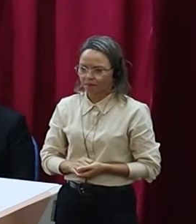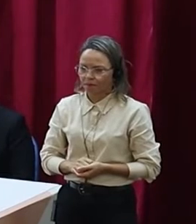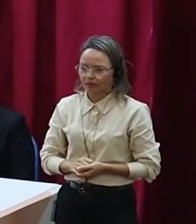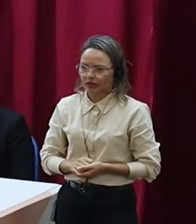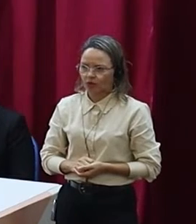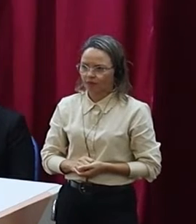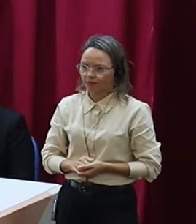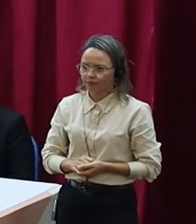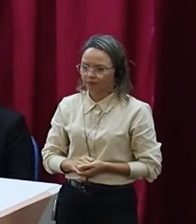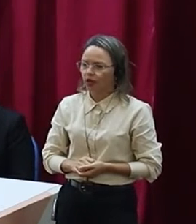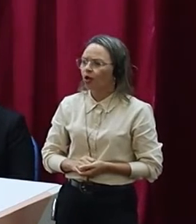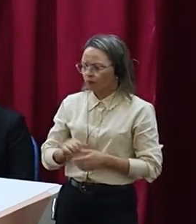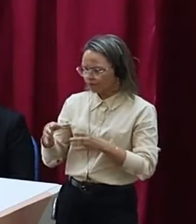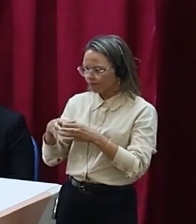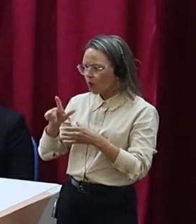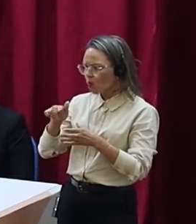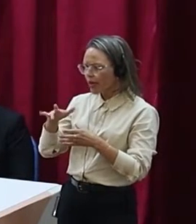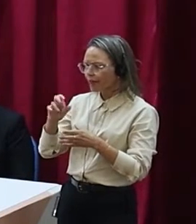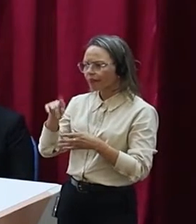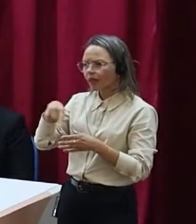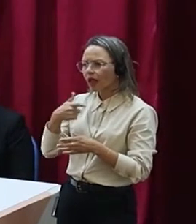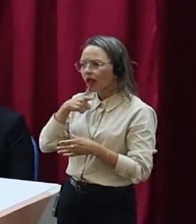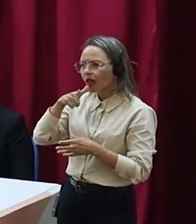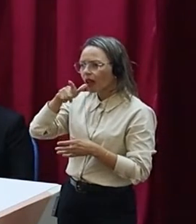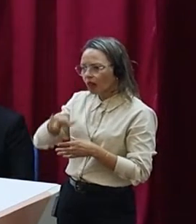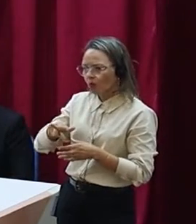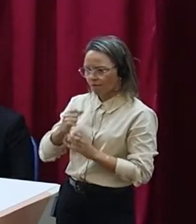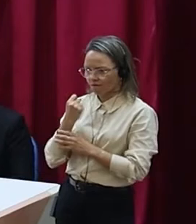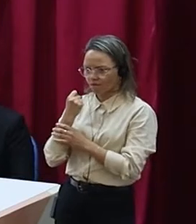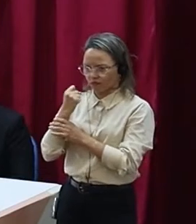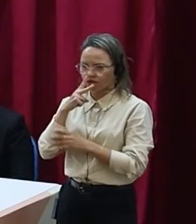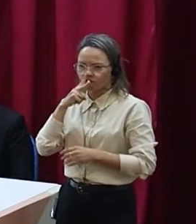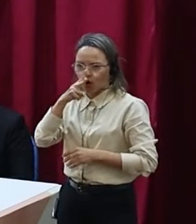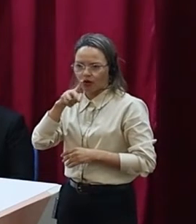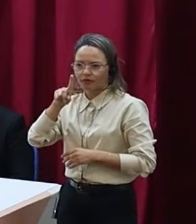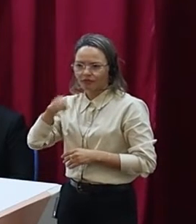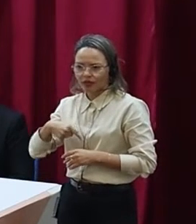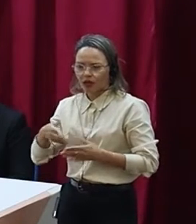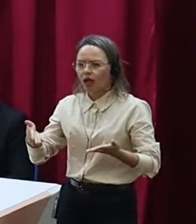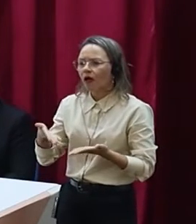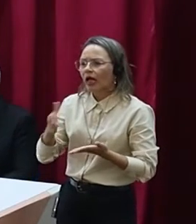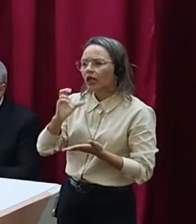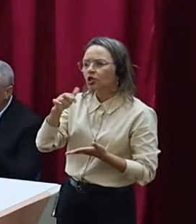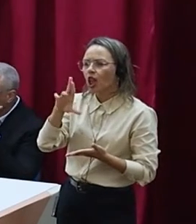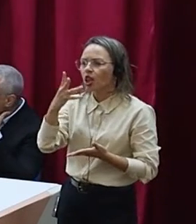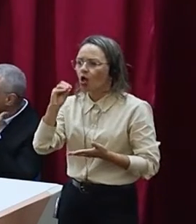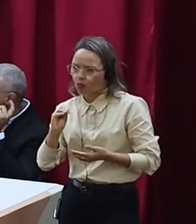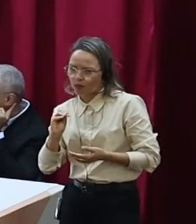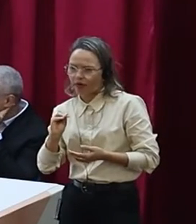El guaraní convive con una lengua demasiado fuerte, que es el castellano, o ustedes llaman español. Yo prefiero utilizar